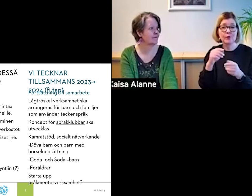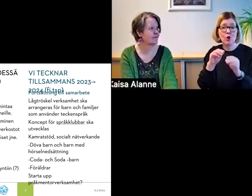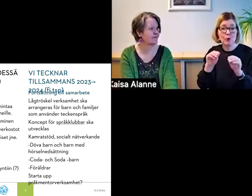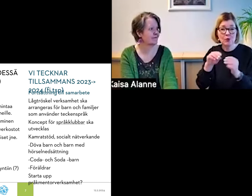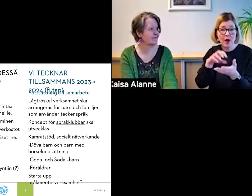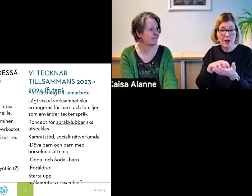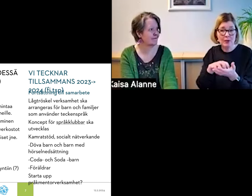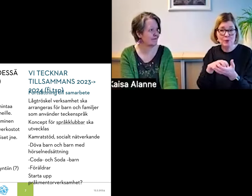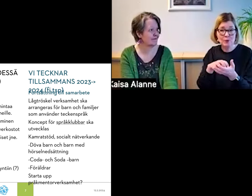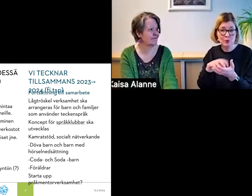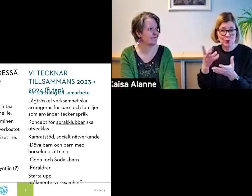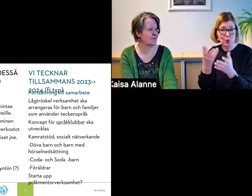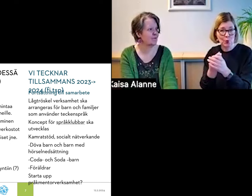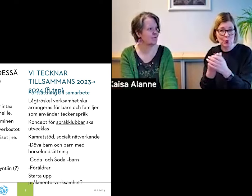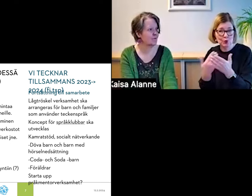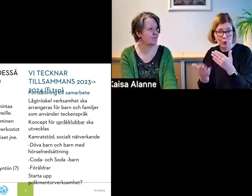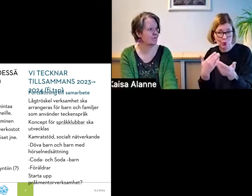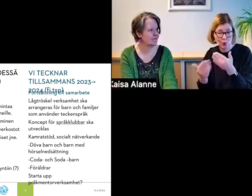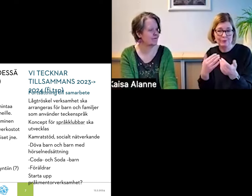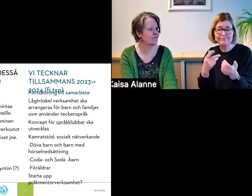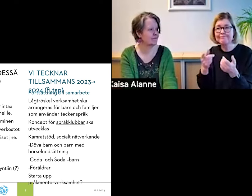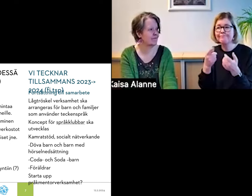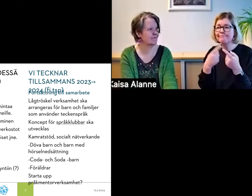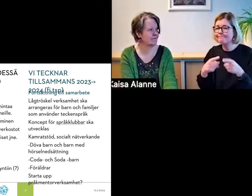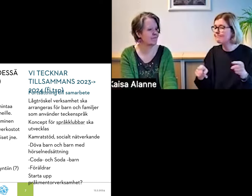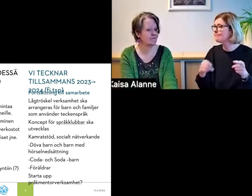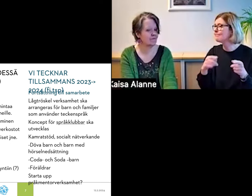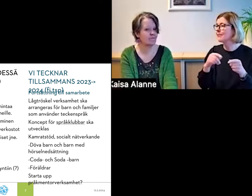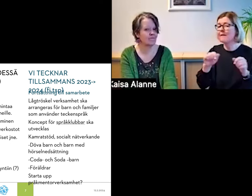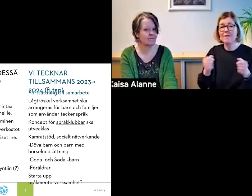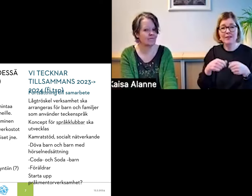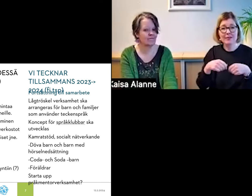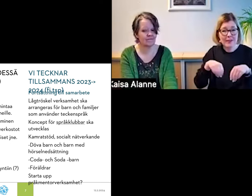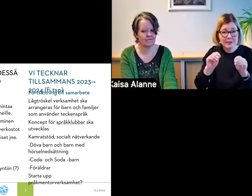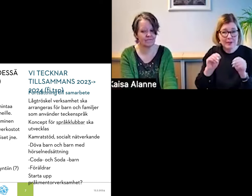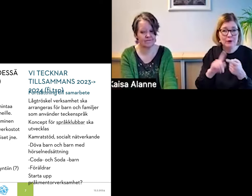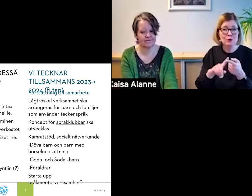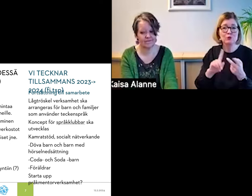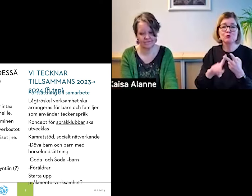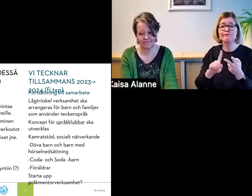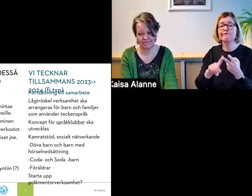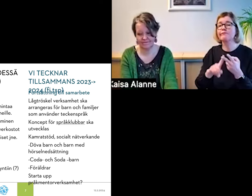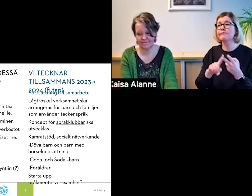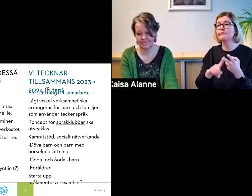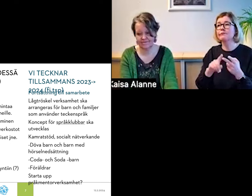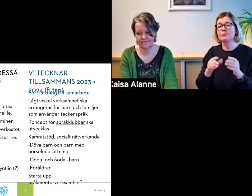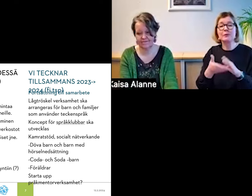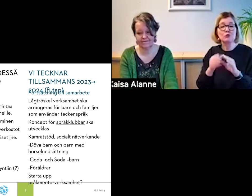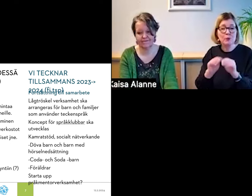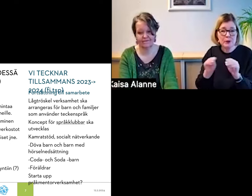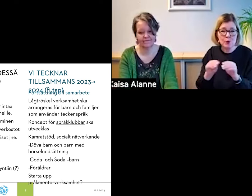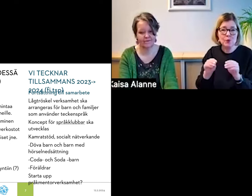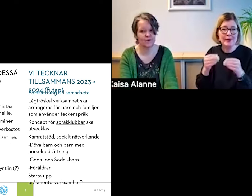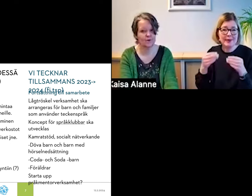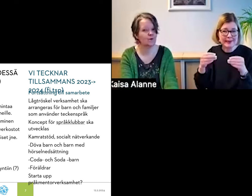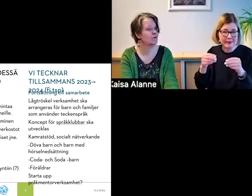laajasti mietitään sitä, että yhteistyötä opetushallituksen kanssa esimerkiksi varhaiskasvatuksen